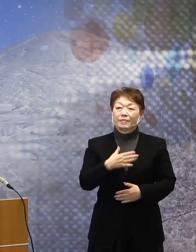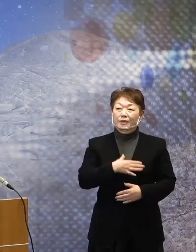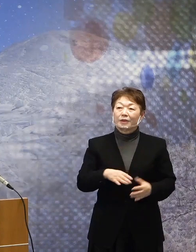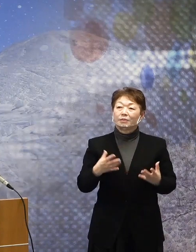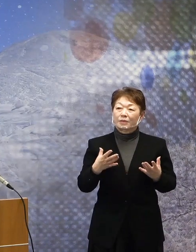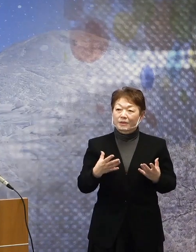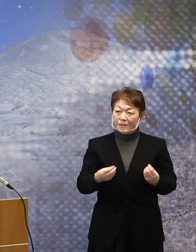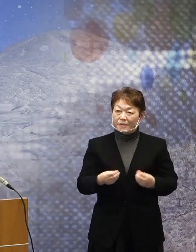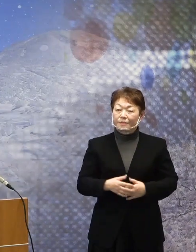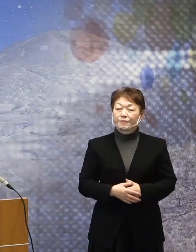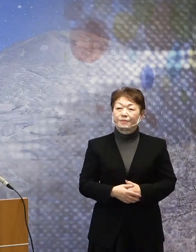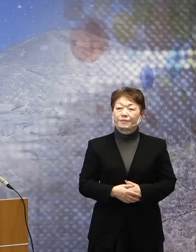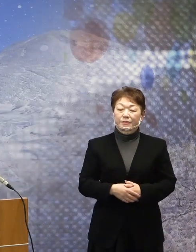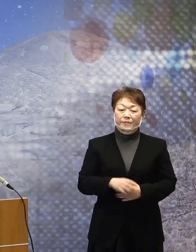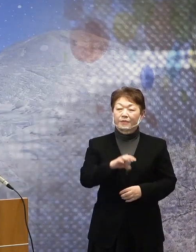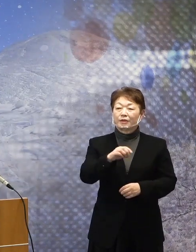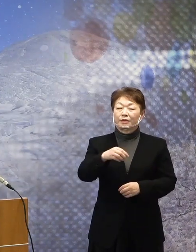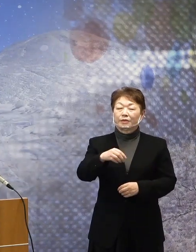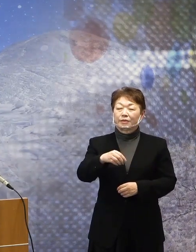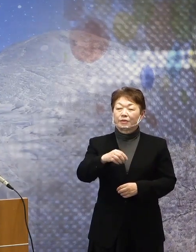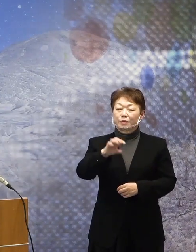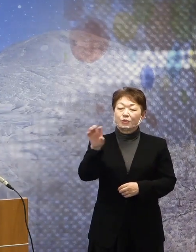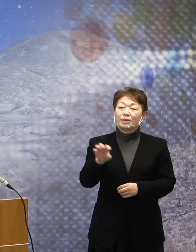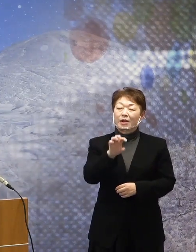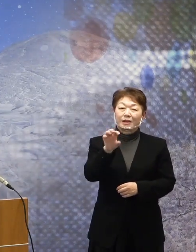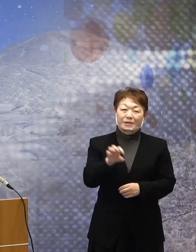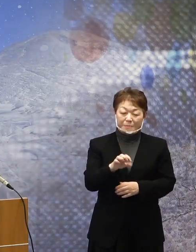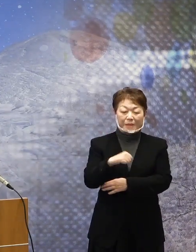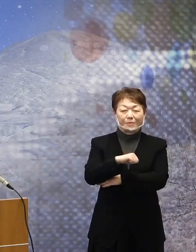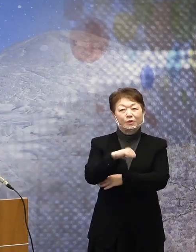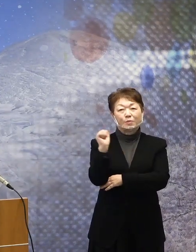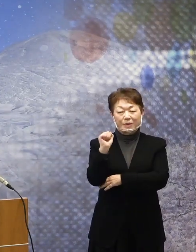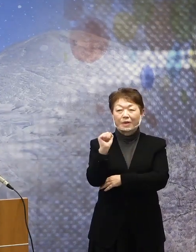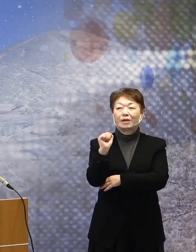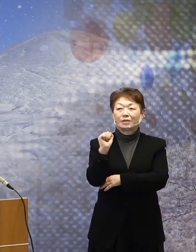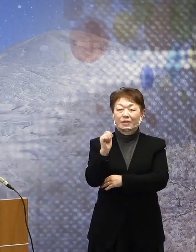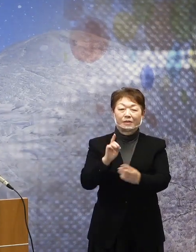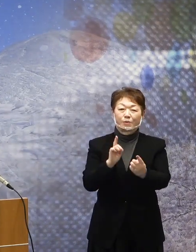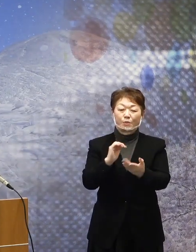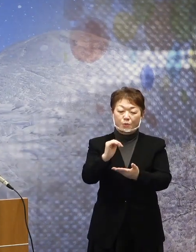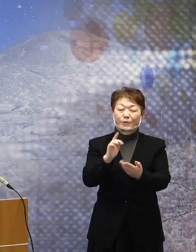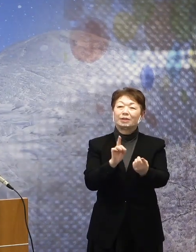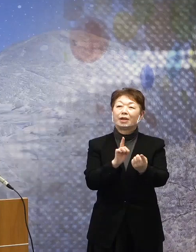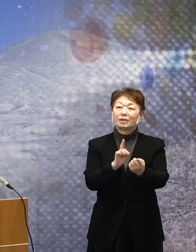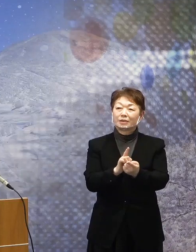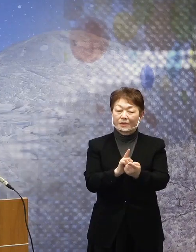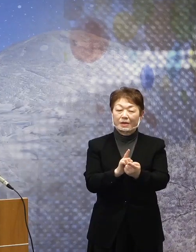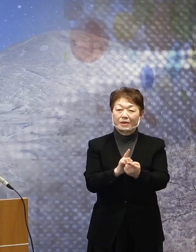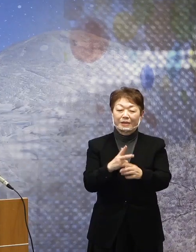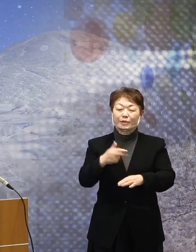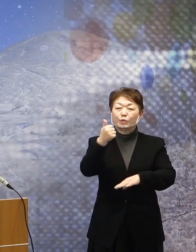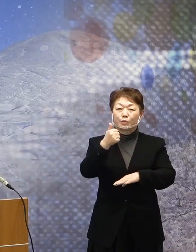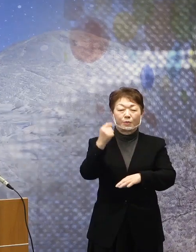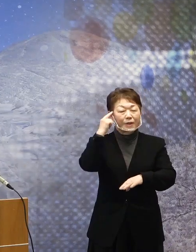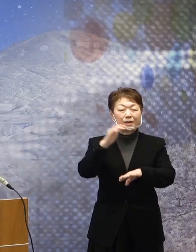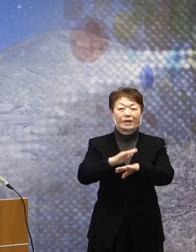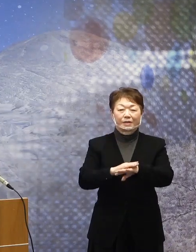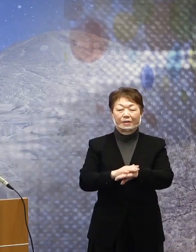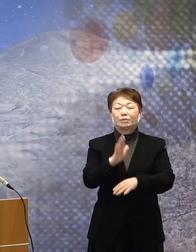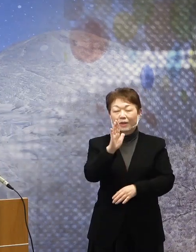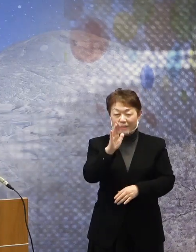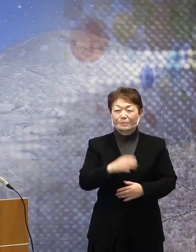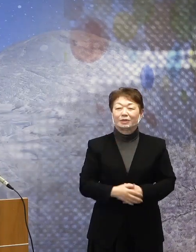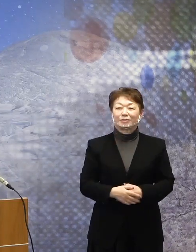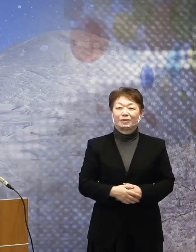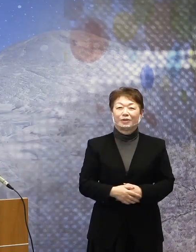ました。まあ、繰り返しになりますけども、この、まあ、認められなかったということに対する、まあ、率直な所感を今一度お願いします。 はい、